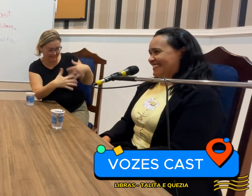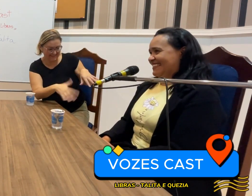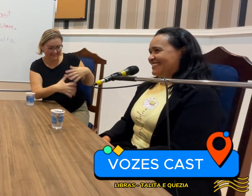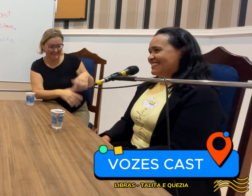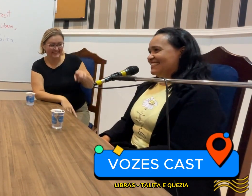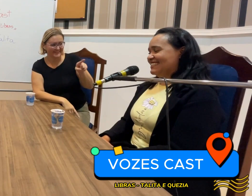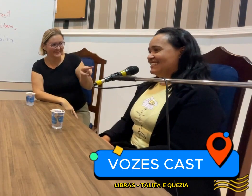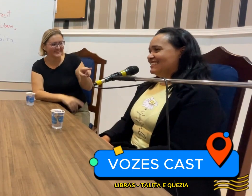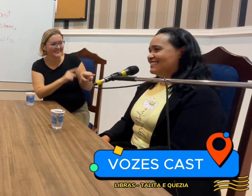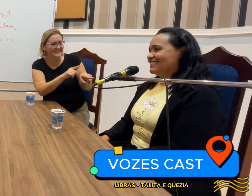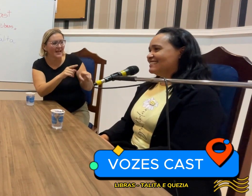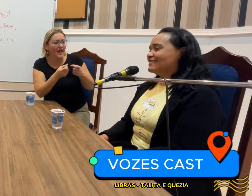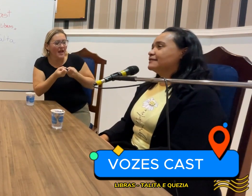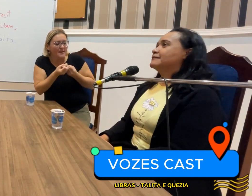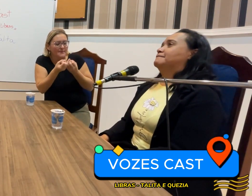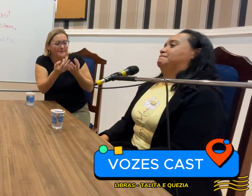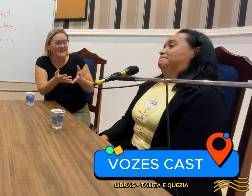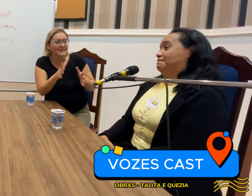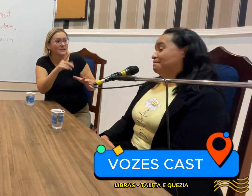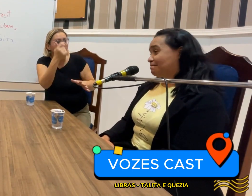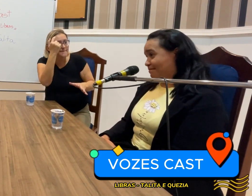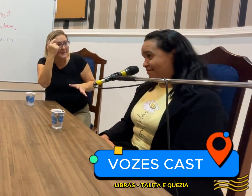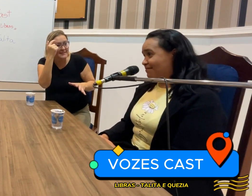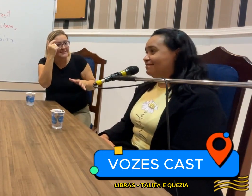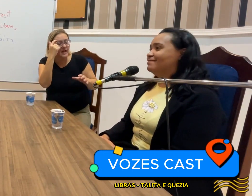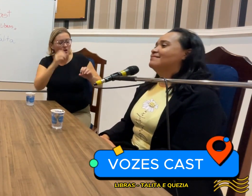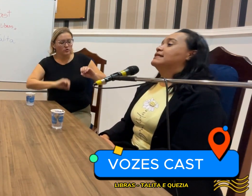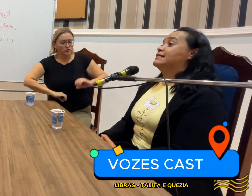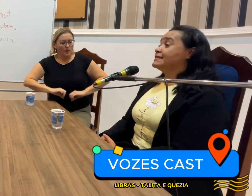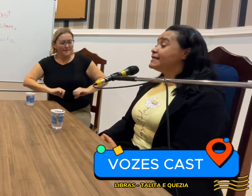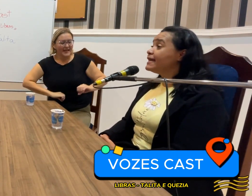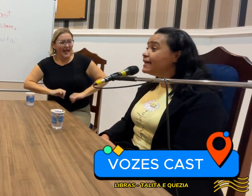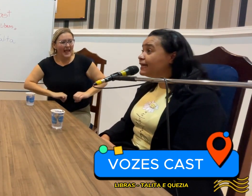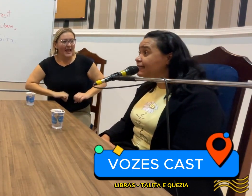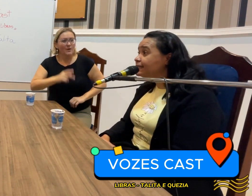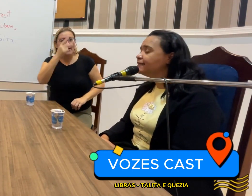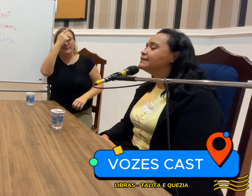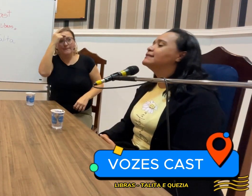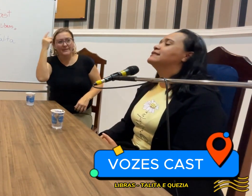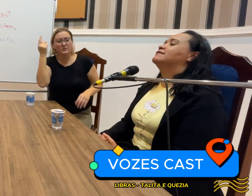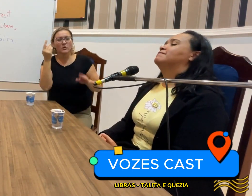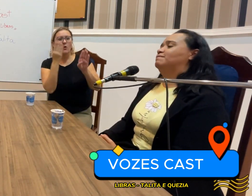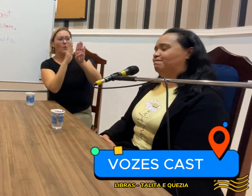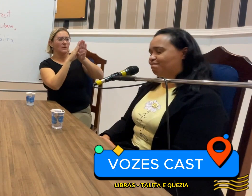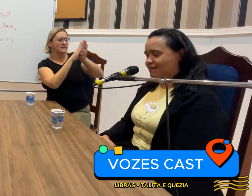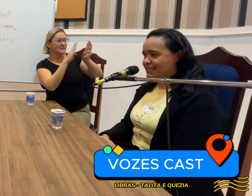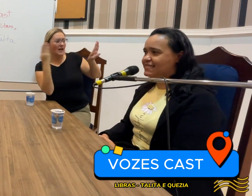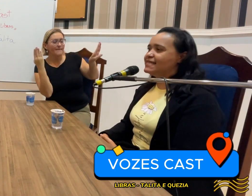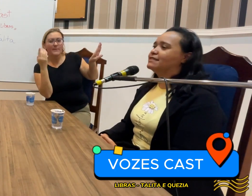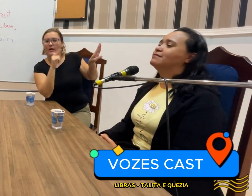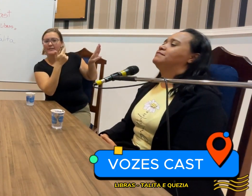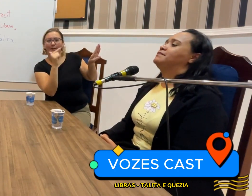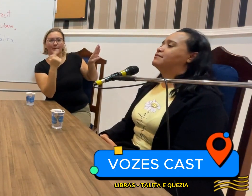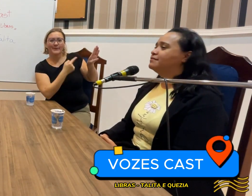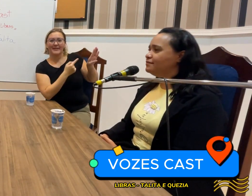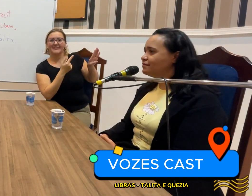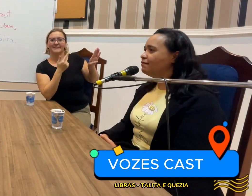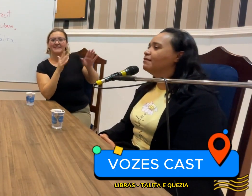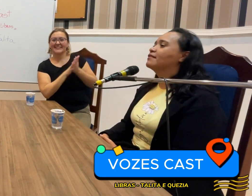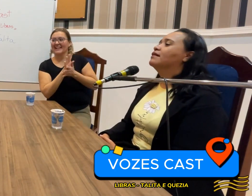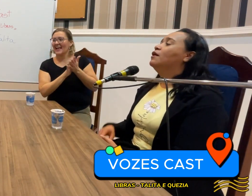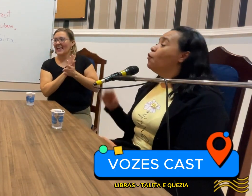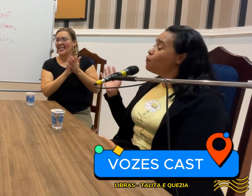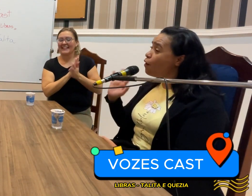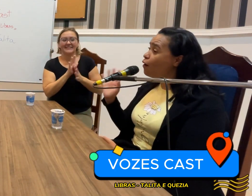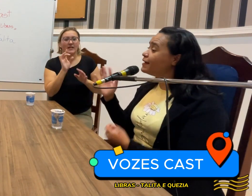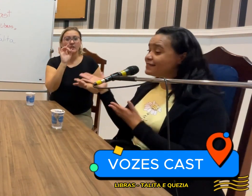as pessoas, os obreiros, as pessoas que ficam na porta. Sim. Tendo esse treinamento e falando só... Mesmo isso,